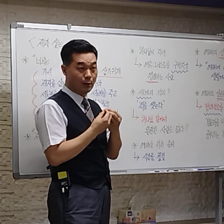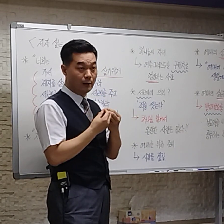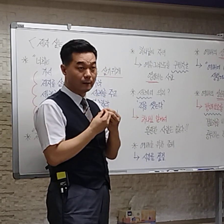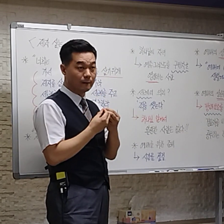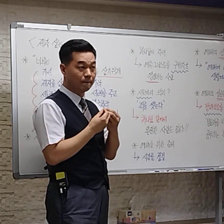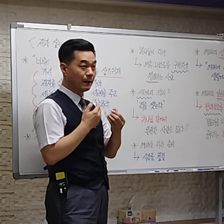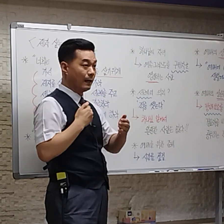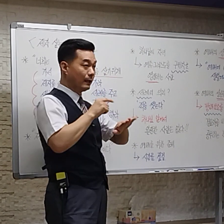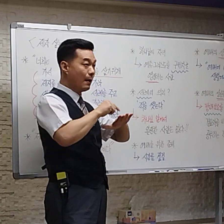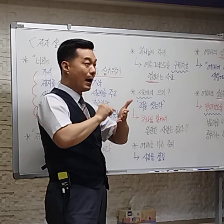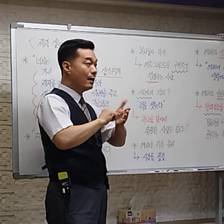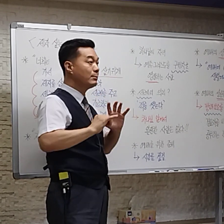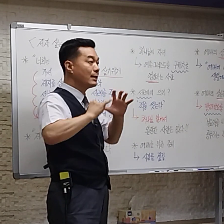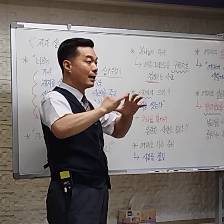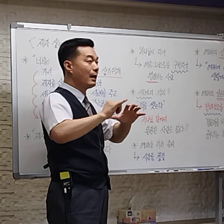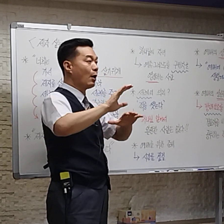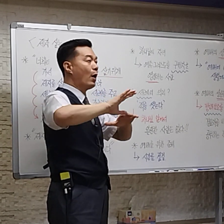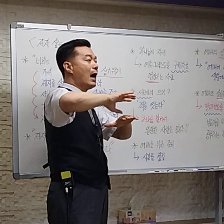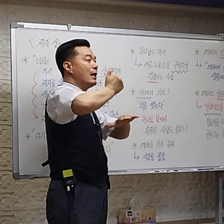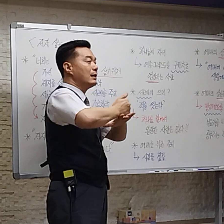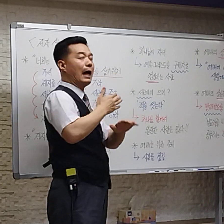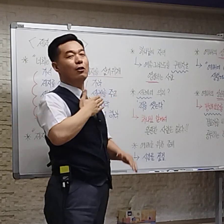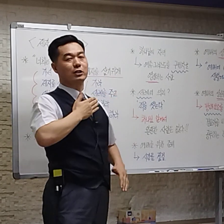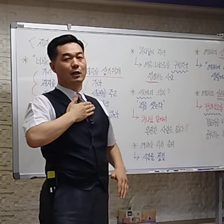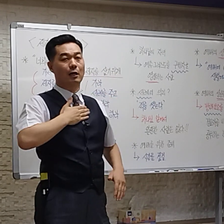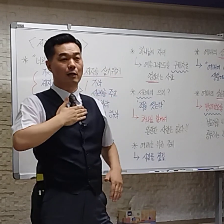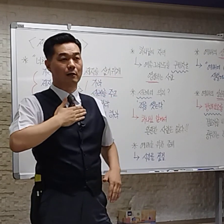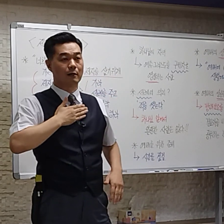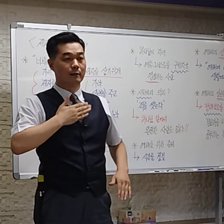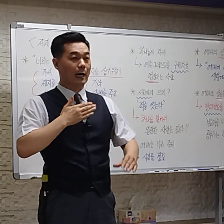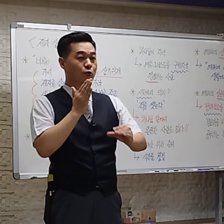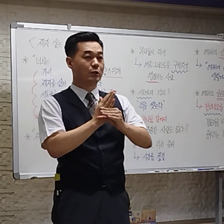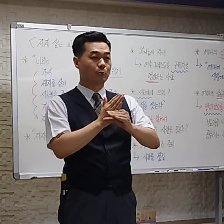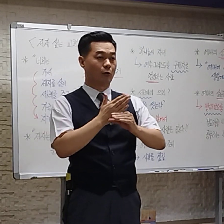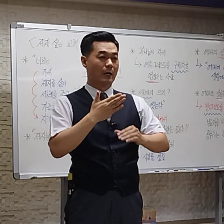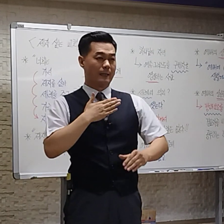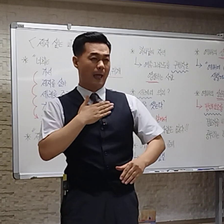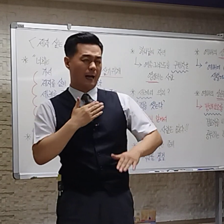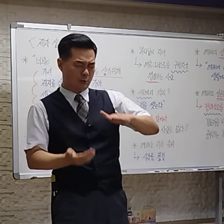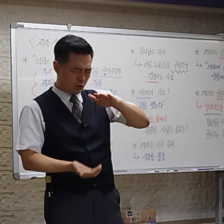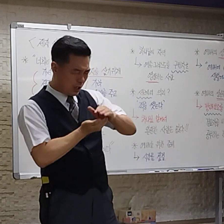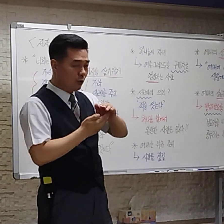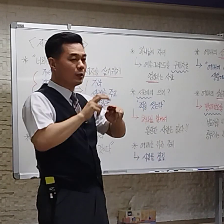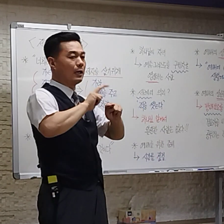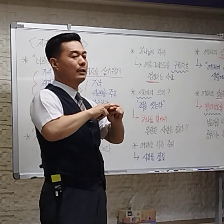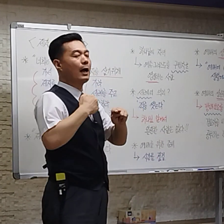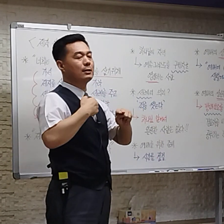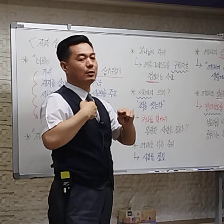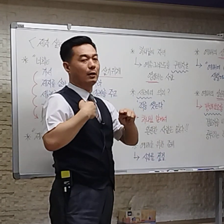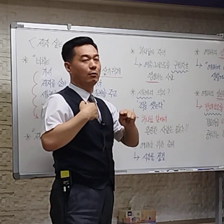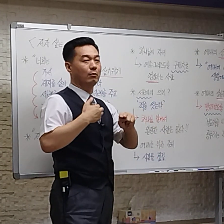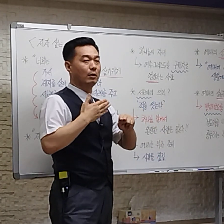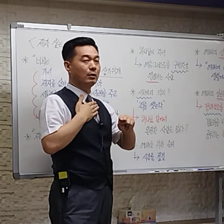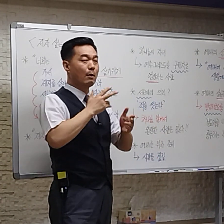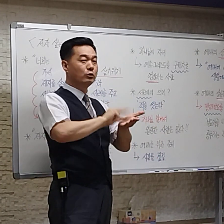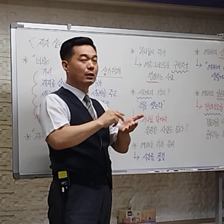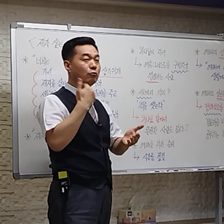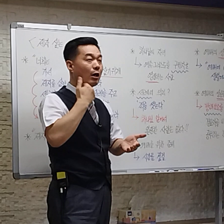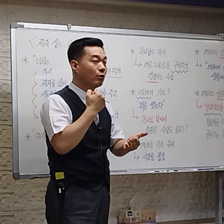들면 내 마음 세상에 왕이 나였잖아. 나 중심으로 내가 최고의 자리에 내가 있었잖아요. 내 문제는 누가